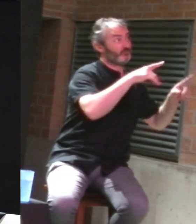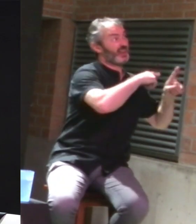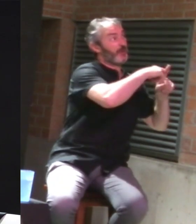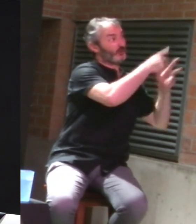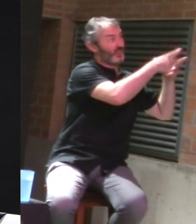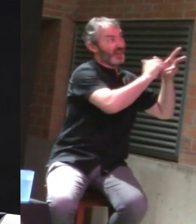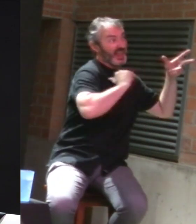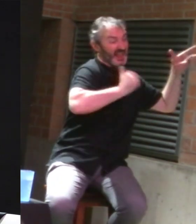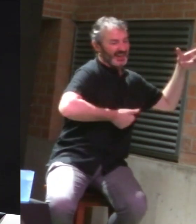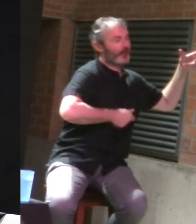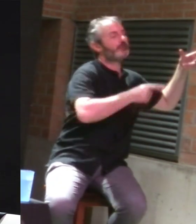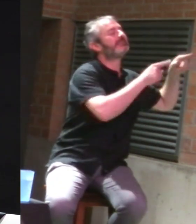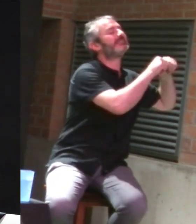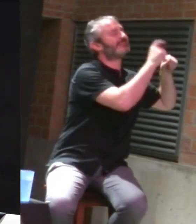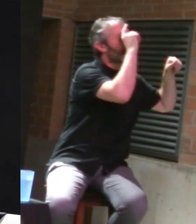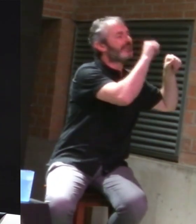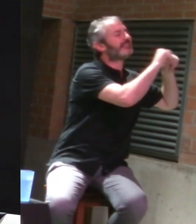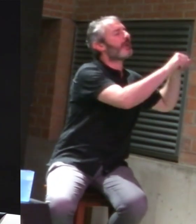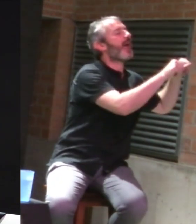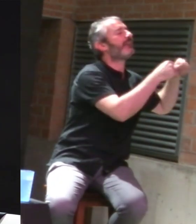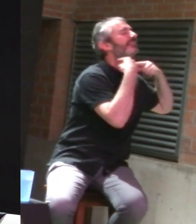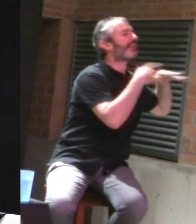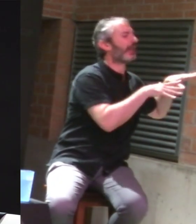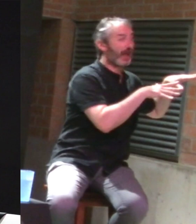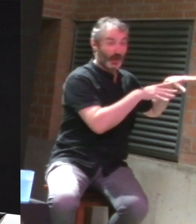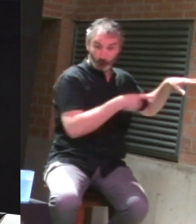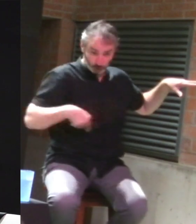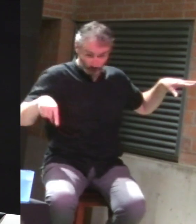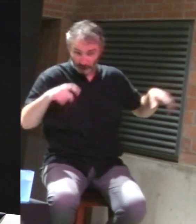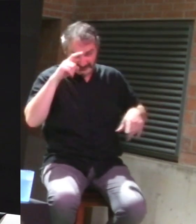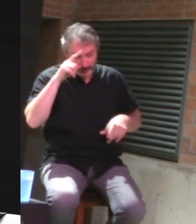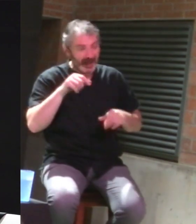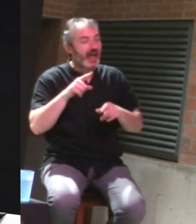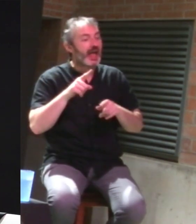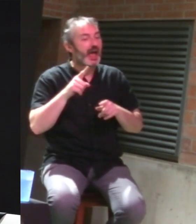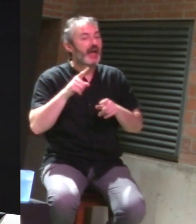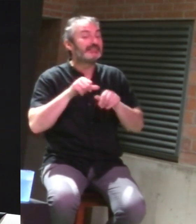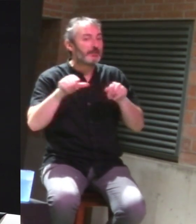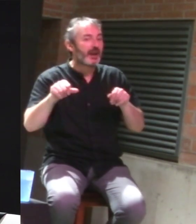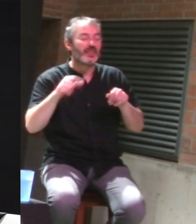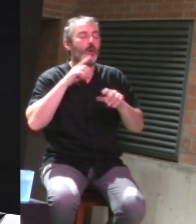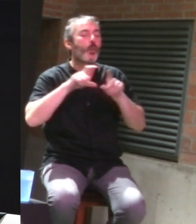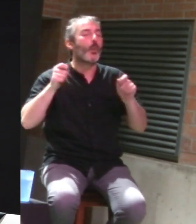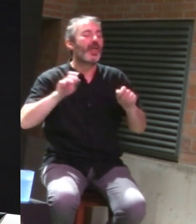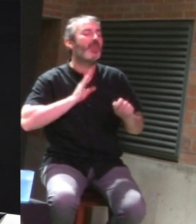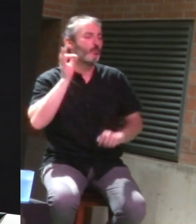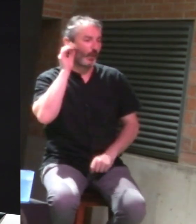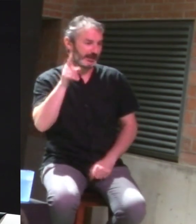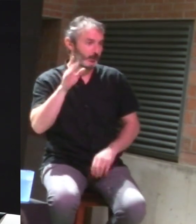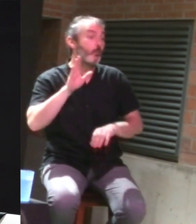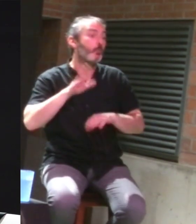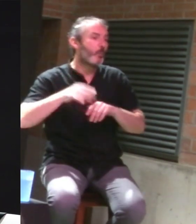gent ho coneix com la revolta de juliol o la revolta de les dones. I va ser estudiant la Setmana Tràgica fa un fundiment